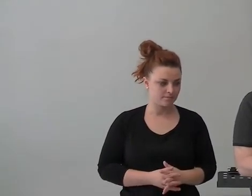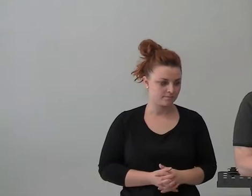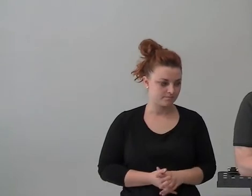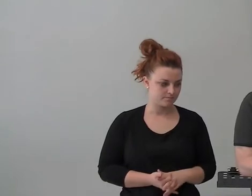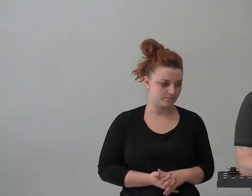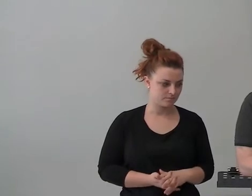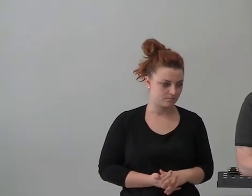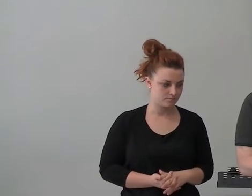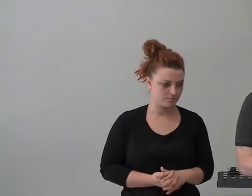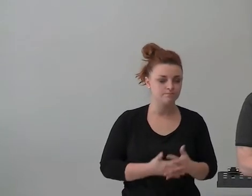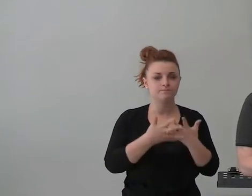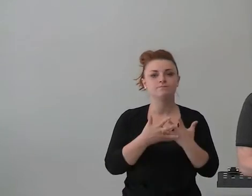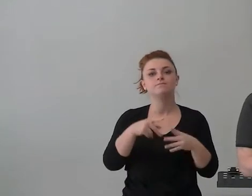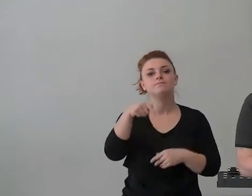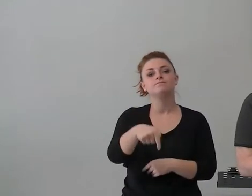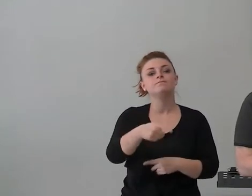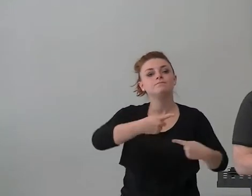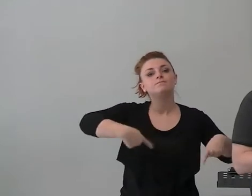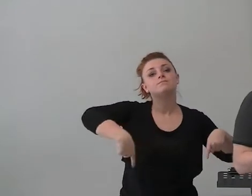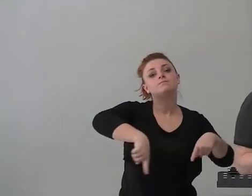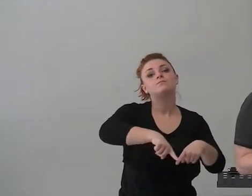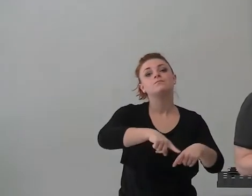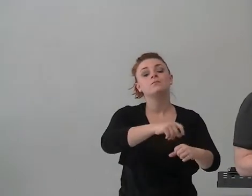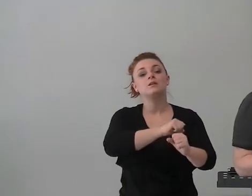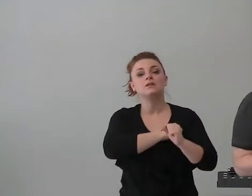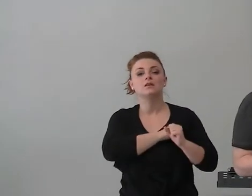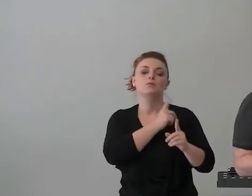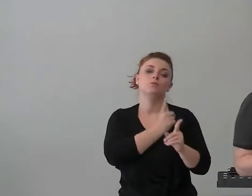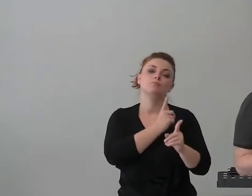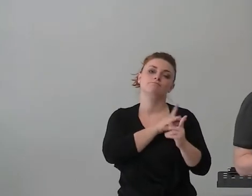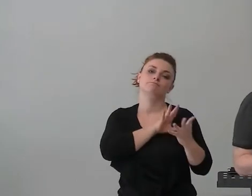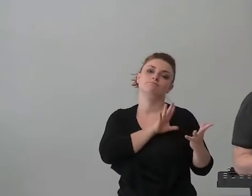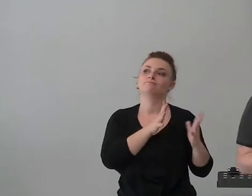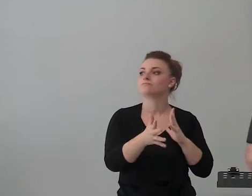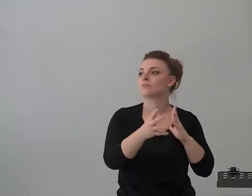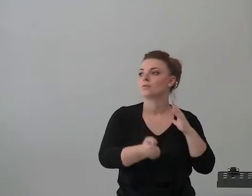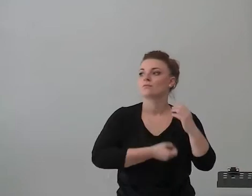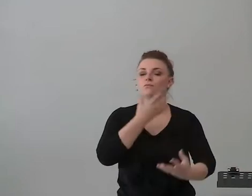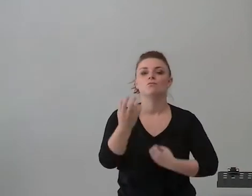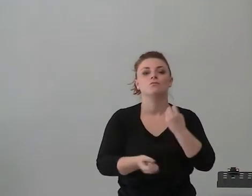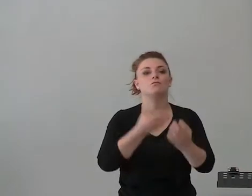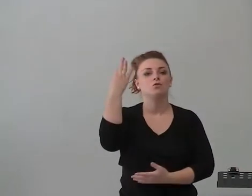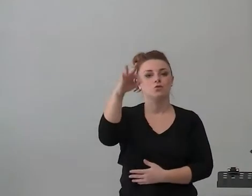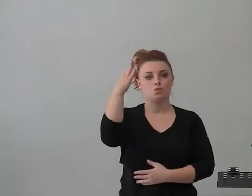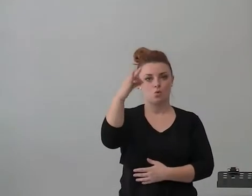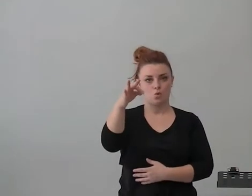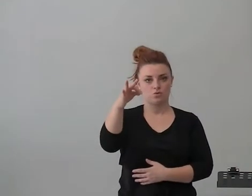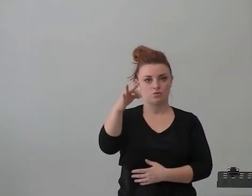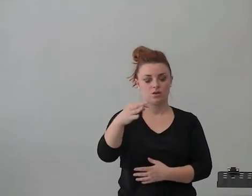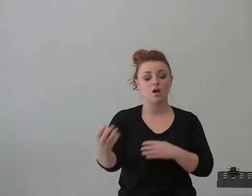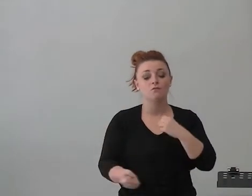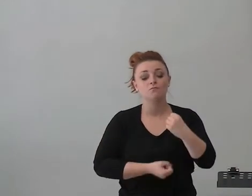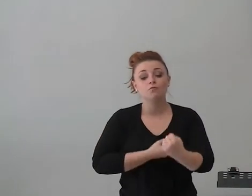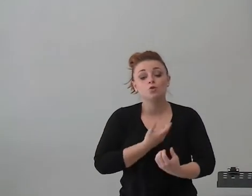Quindi come credenti dobbiamo essere fruttuosi. Il frutto che portiamo è il cambiamento